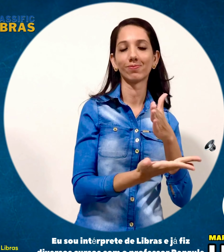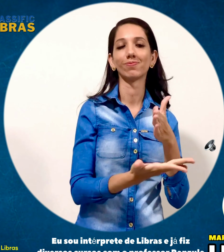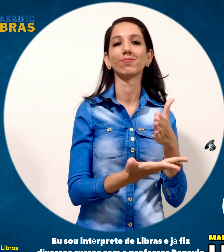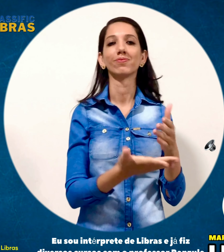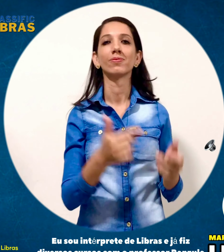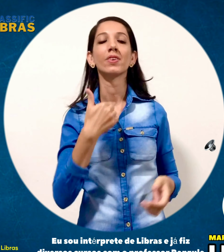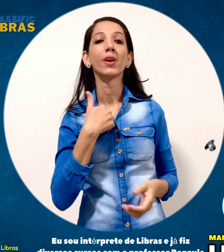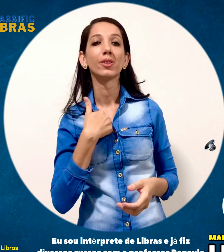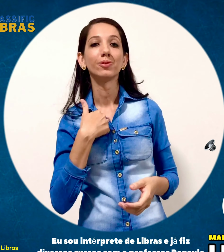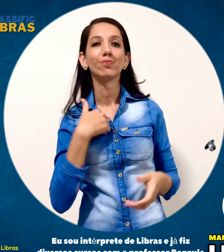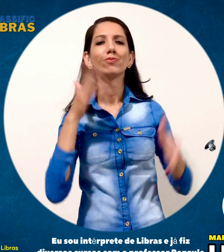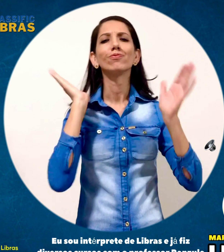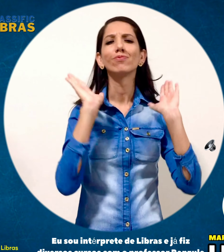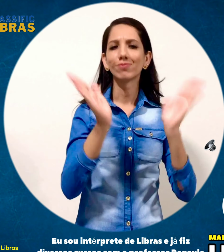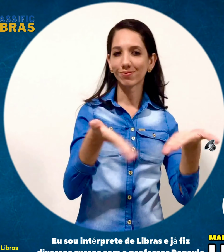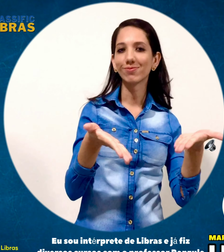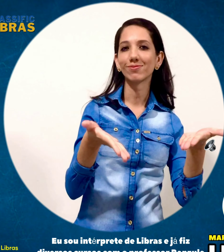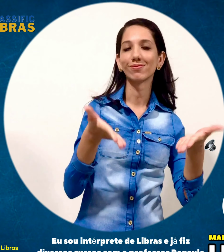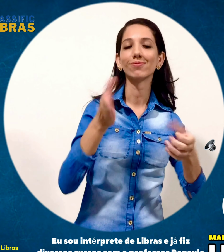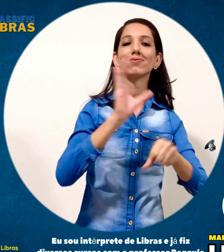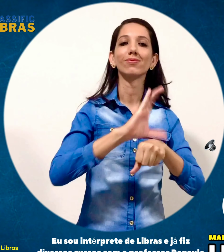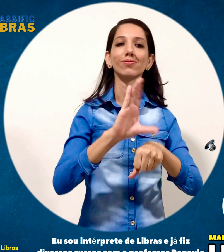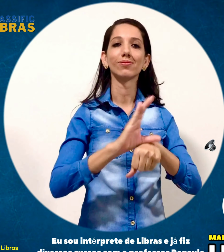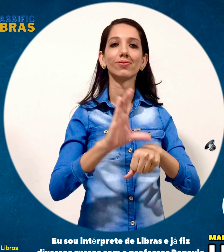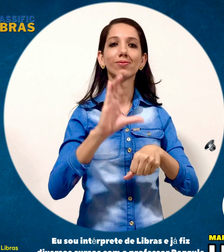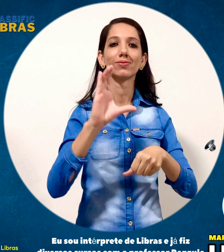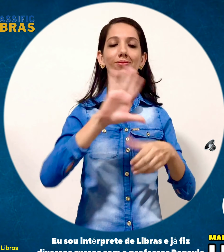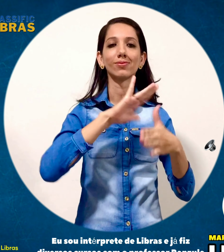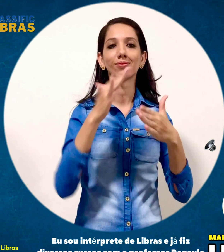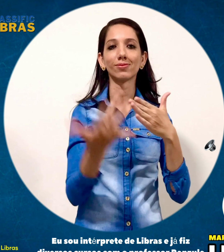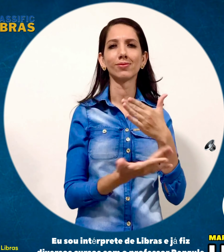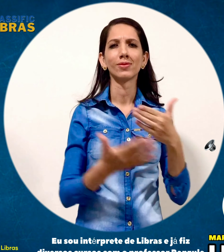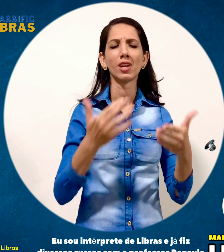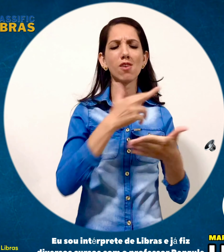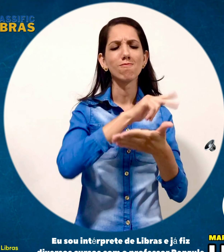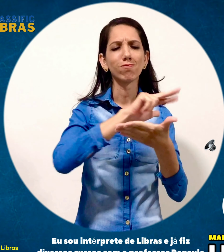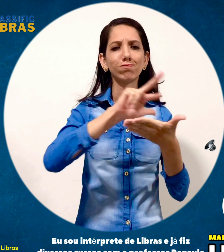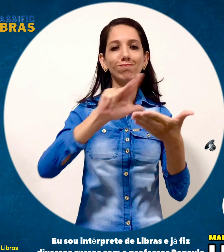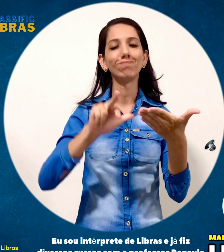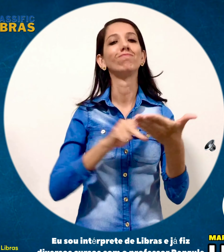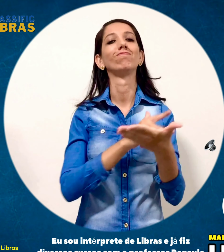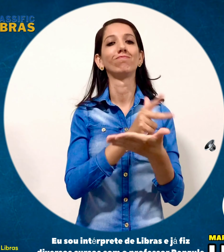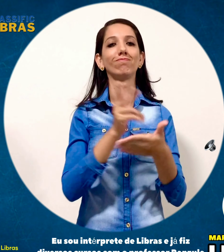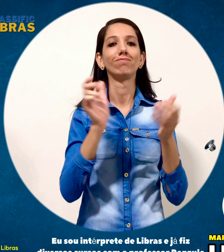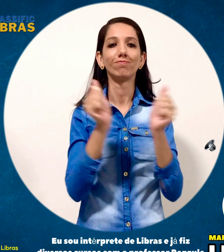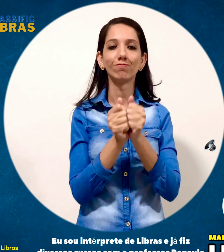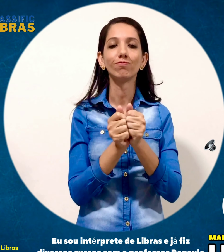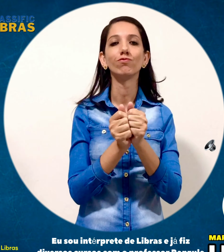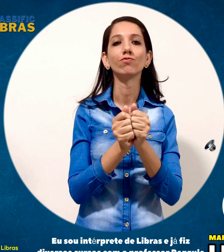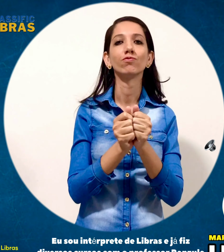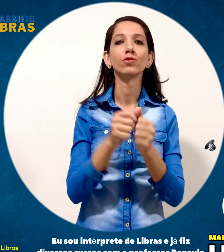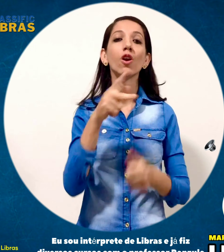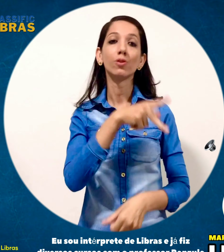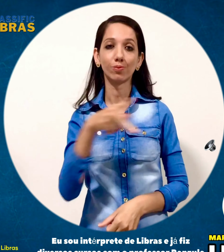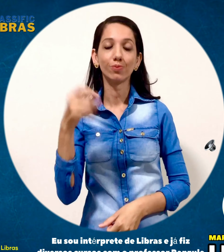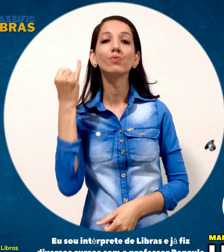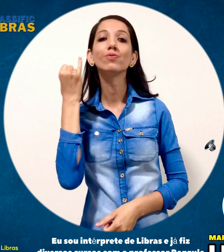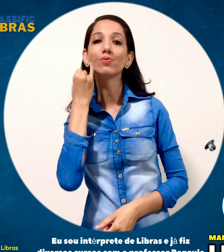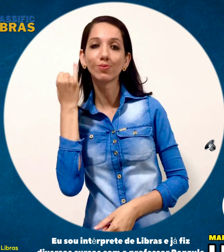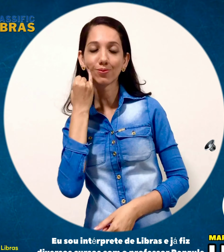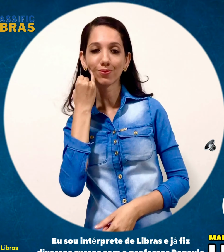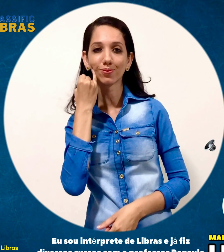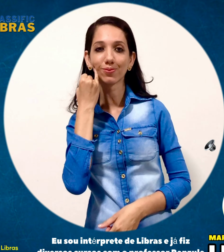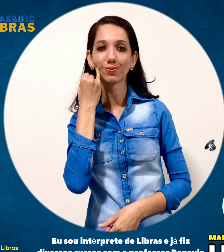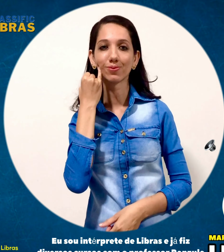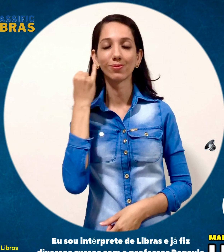eu sou intérprete de libras e já fiz diversos cursos com